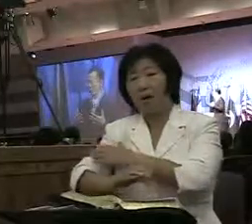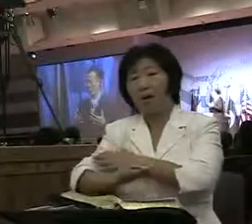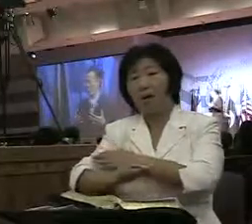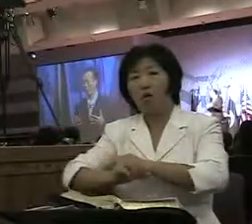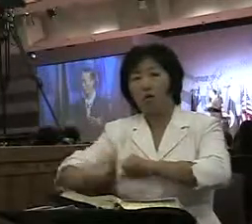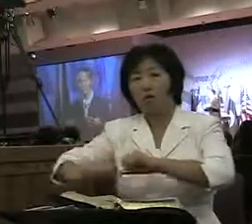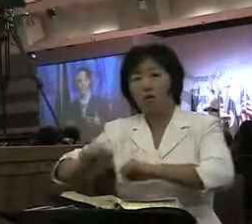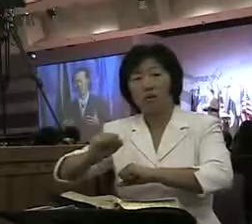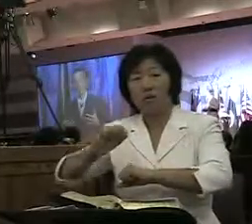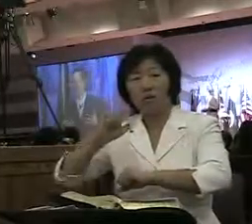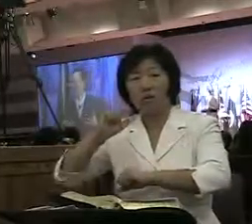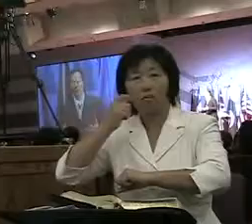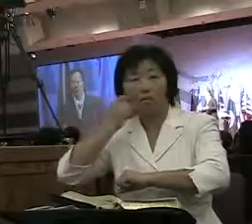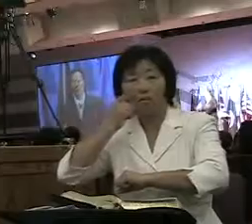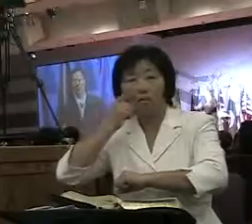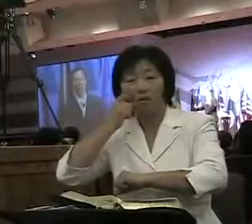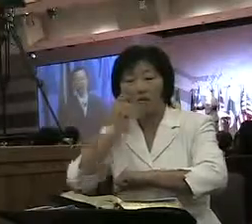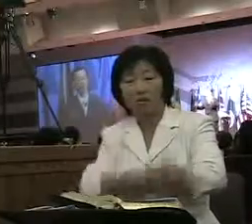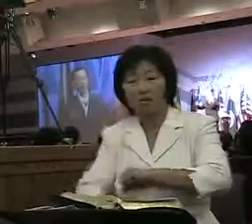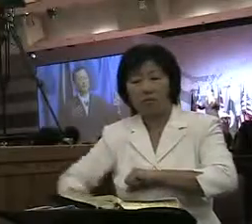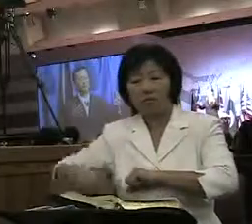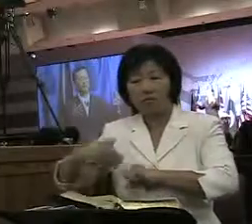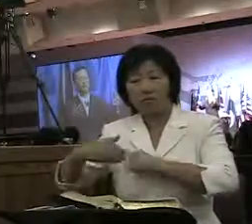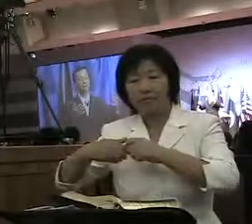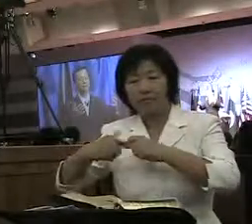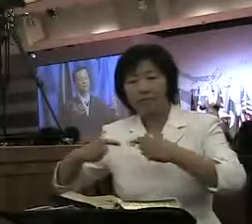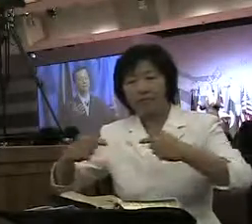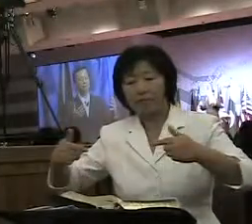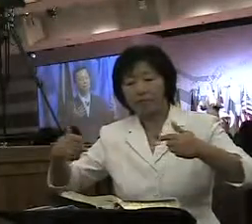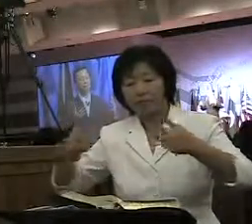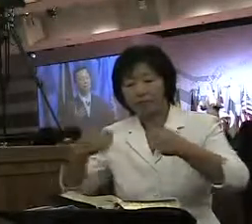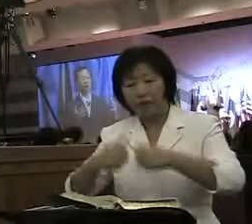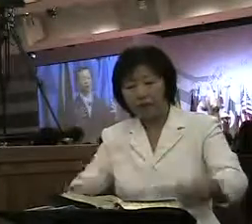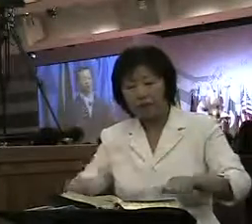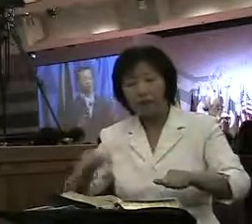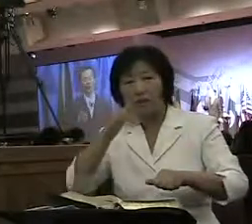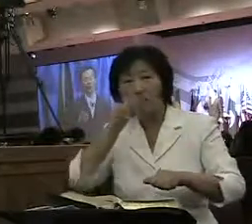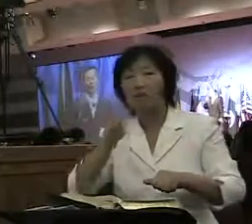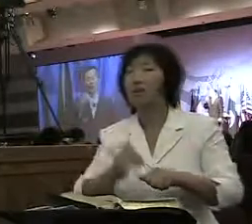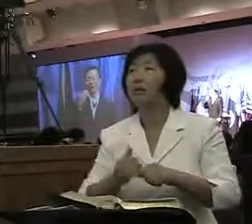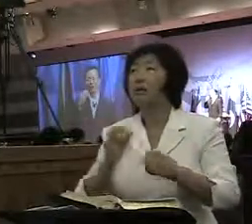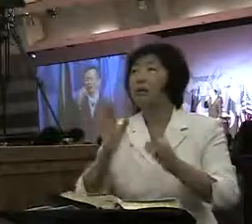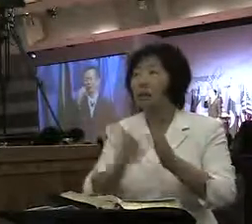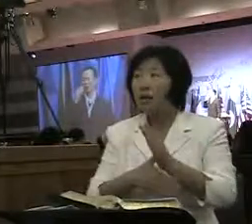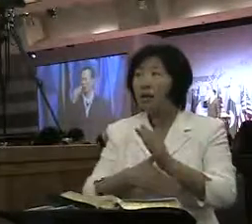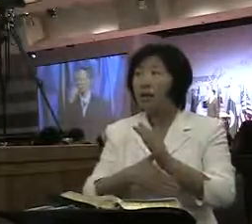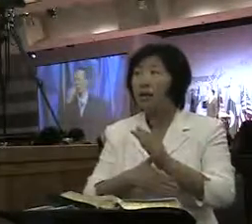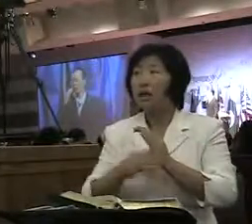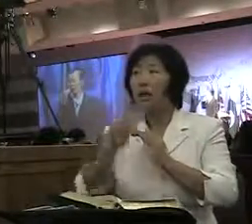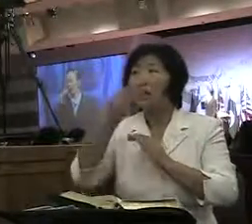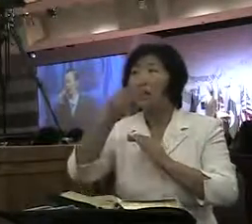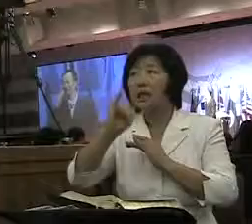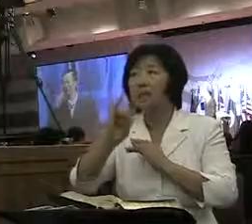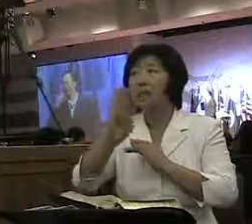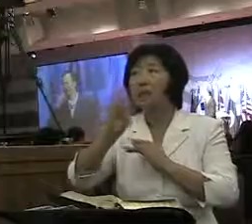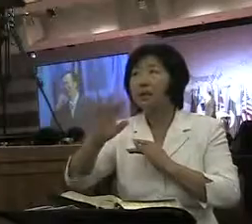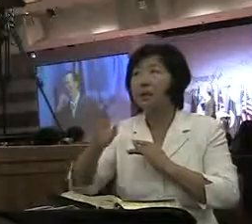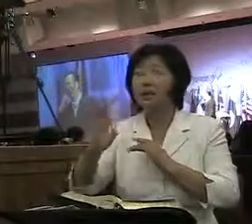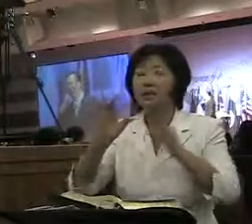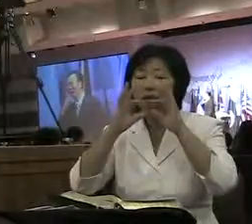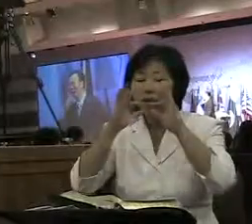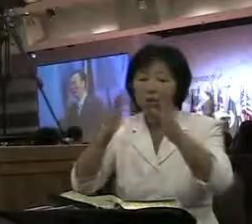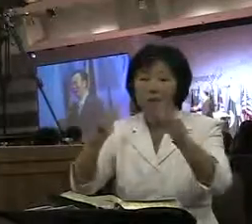작동을 못하고 있는 때였습니다. 몸이 망가지고 있었습니다. 그 얼마 안 되어 리빙스턴 선교사님은